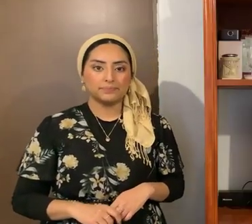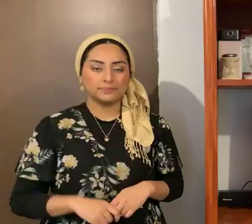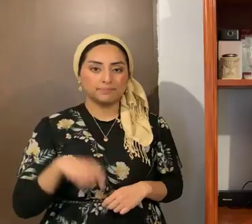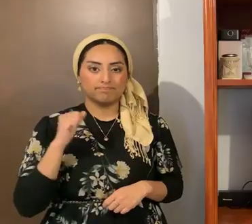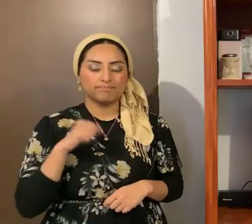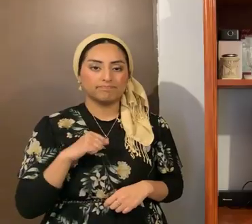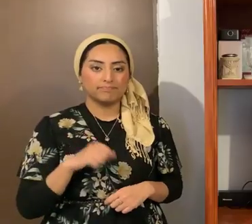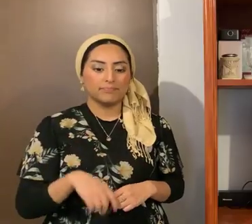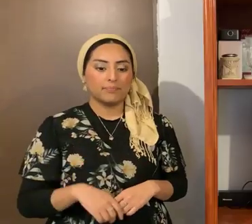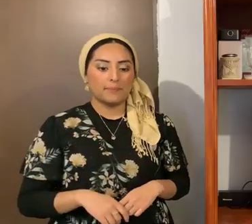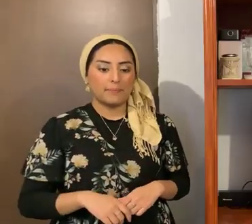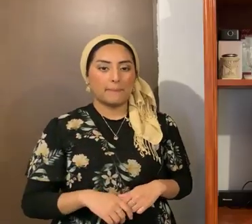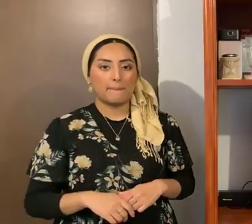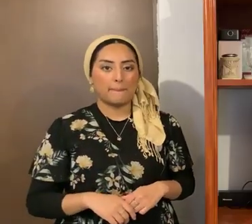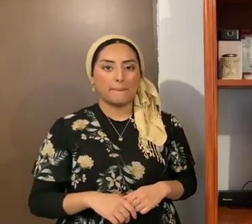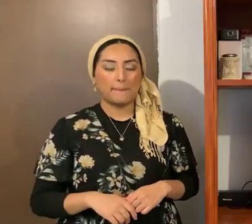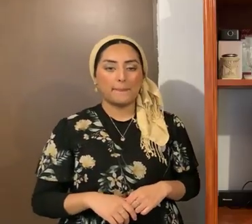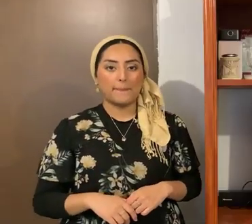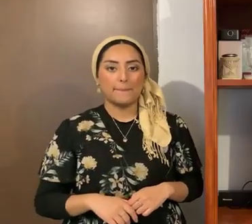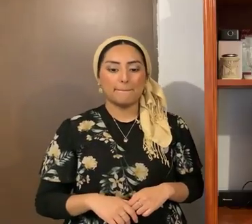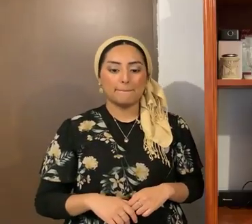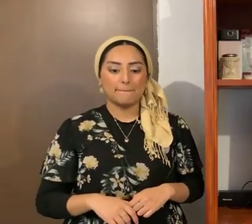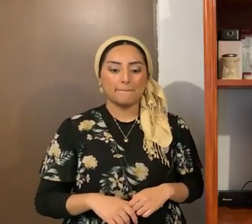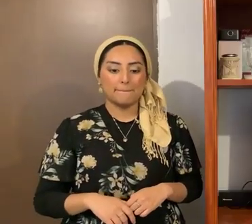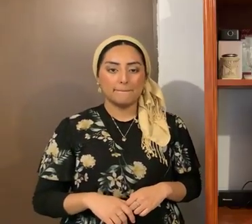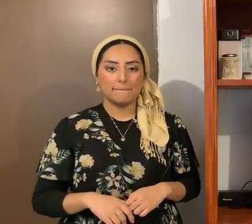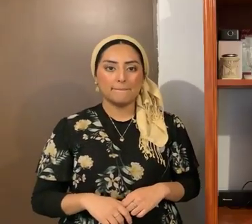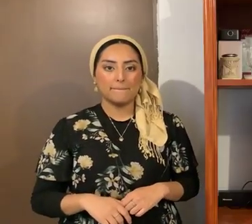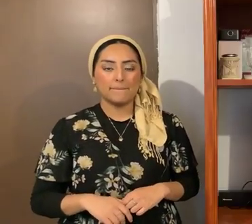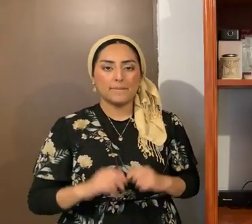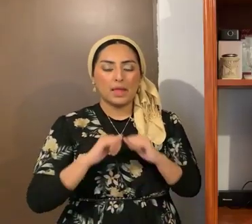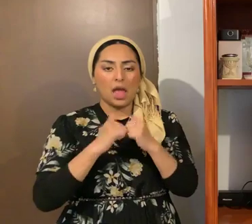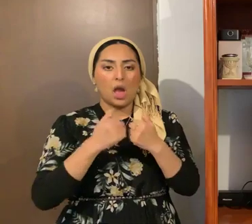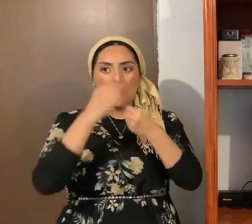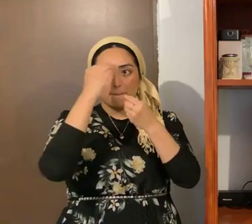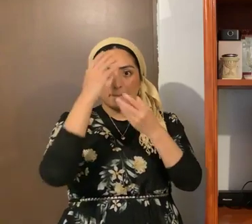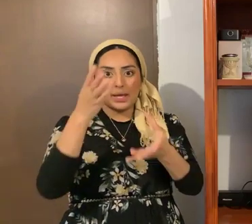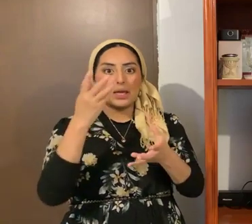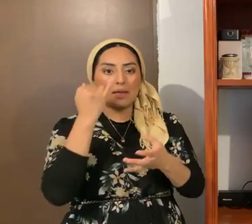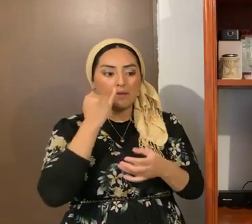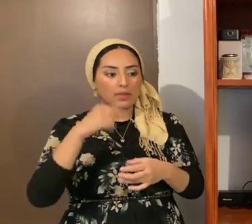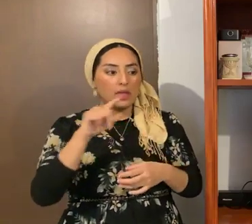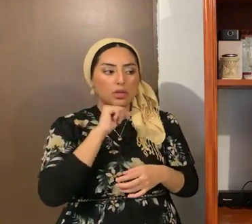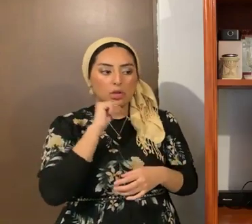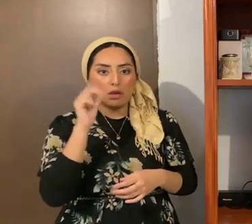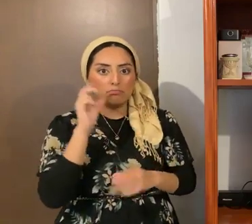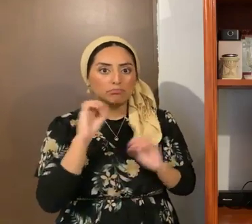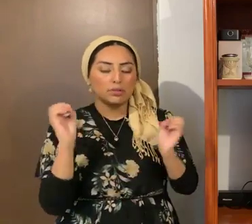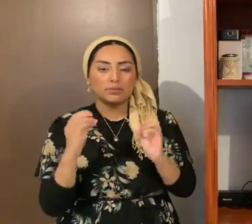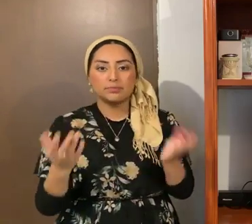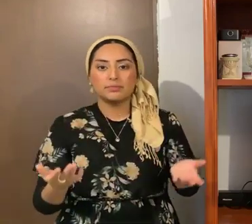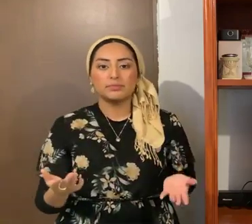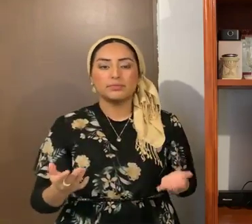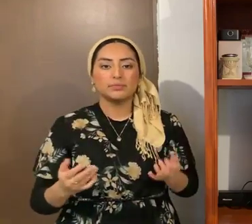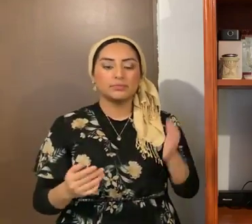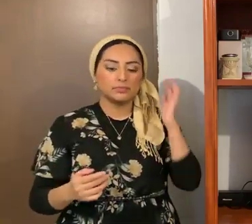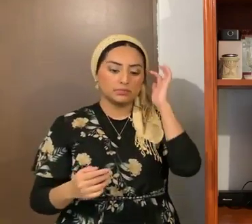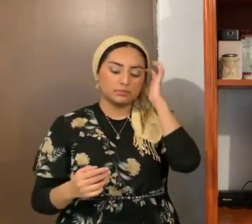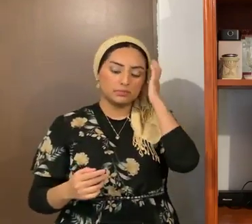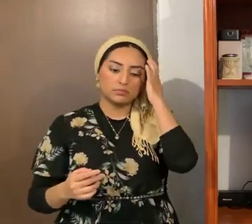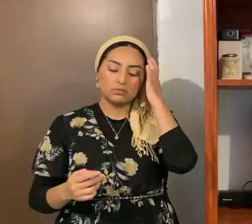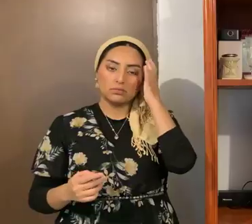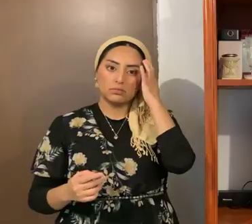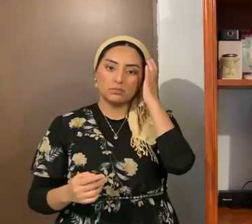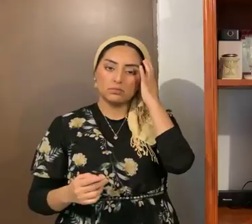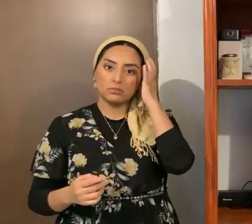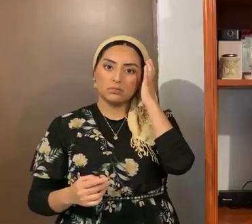¿Sí? Entonces ni siquiera, ¿cómo van a obedecer si ni siquiera escuchan? No tienen realmente